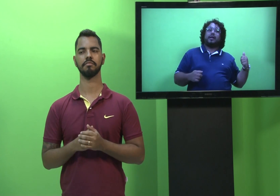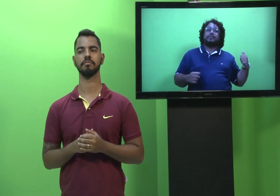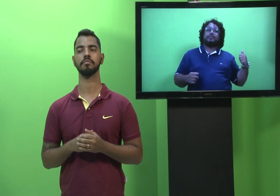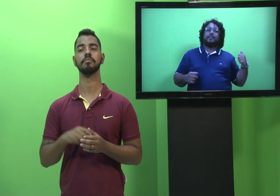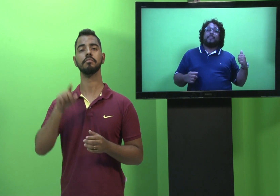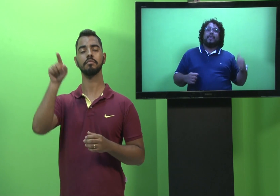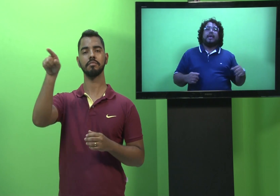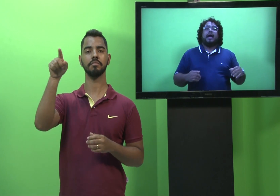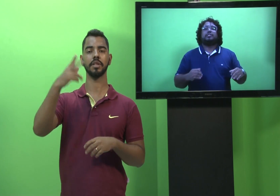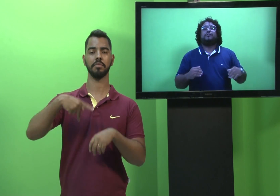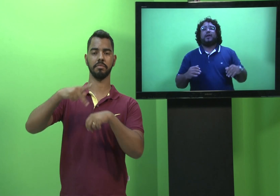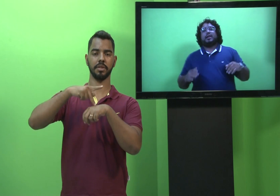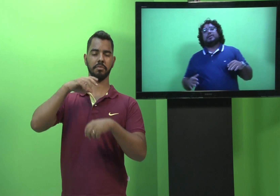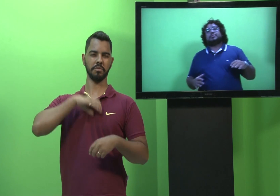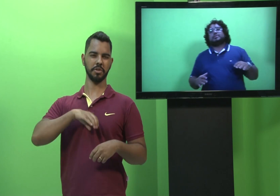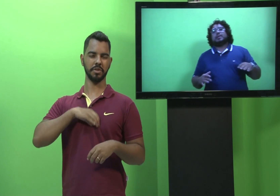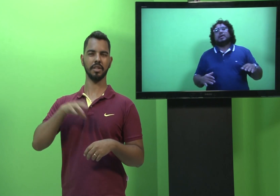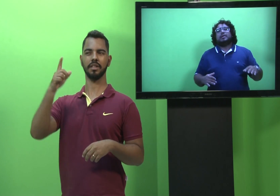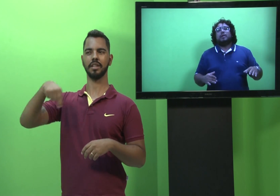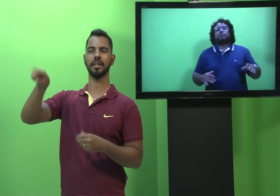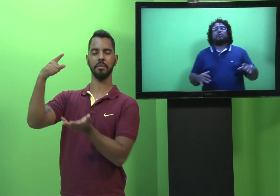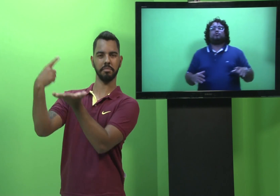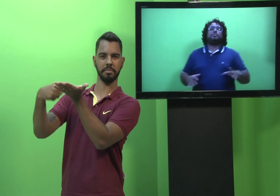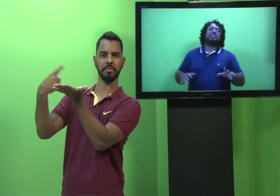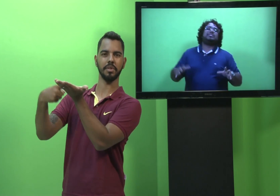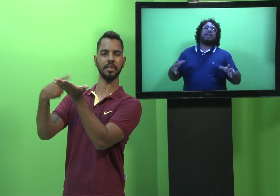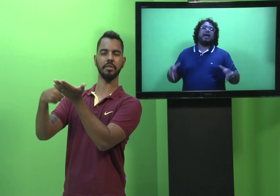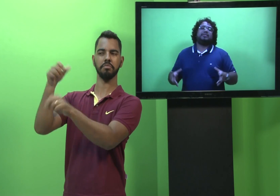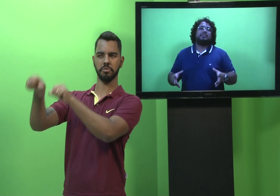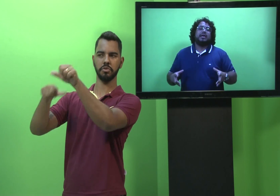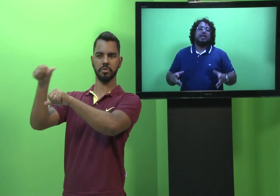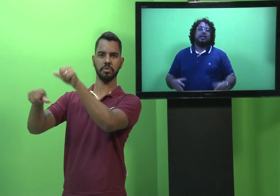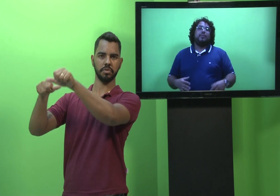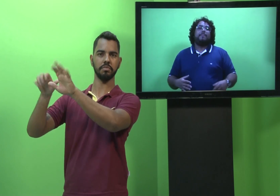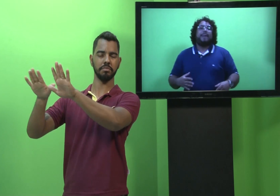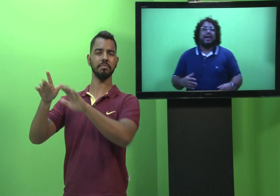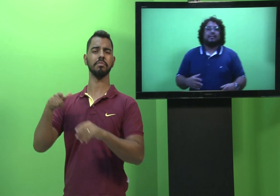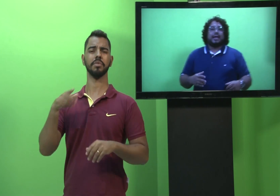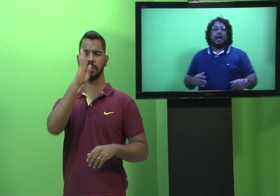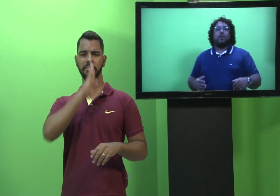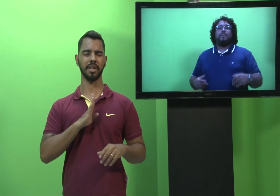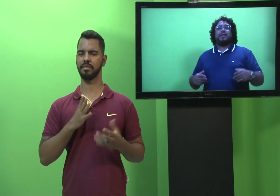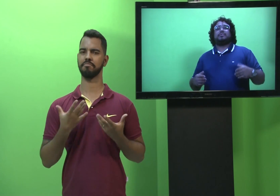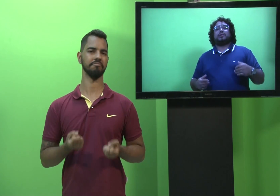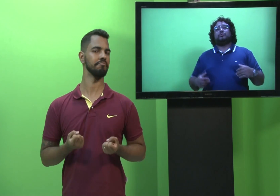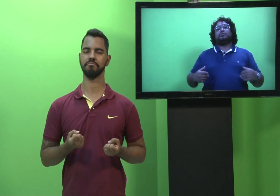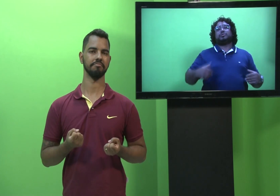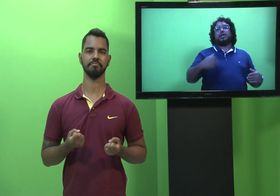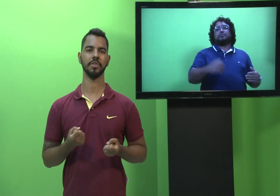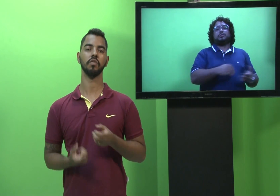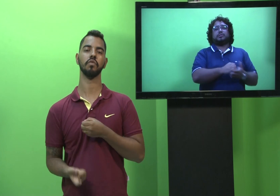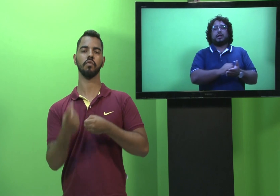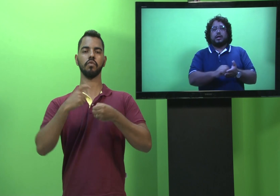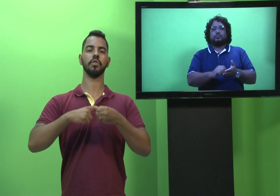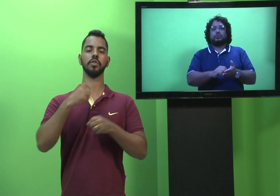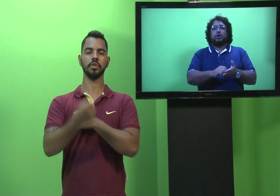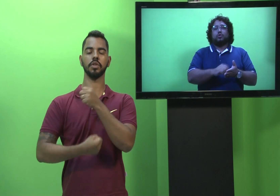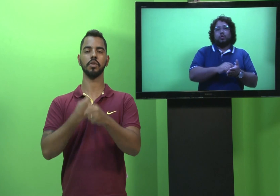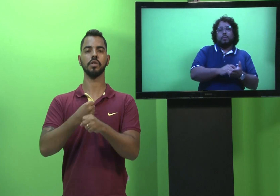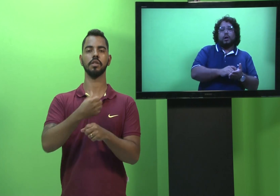1943. As diferenças não são substanciais e não impedem a compreensão dos textos escritos numa